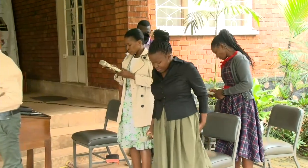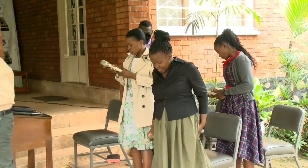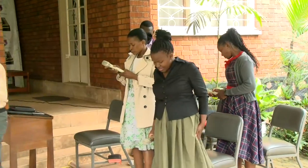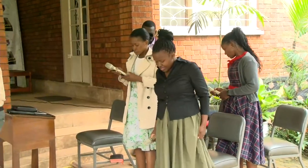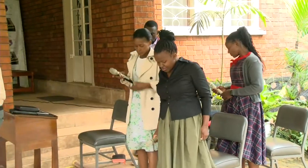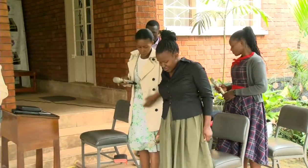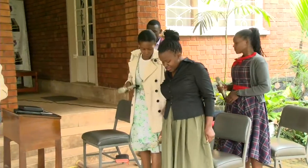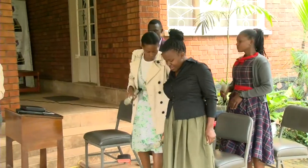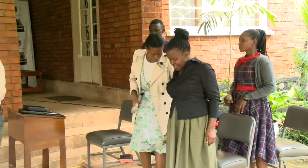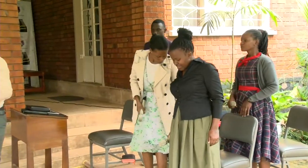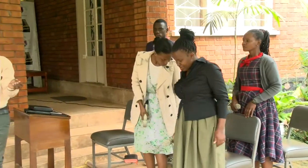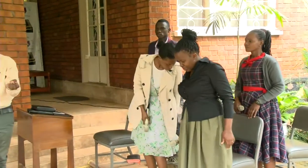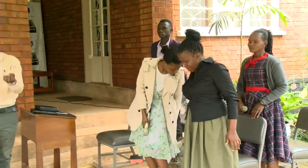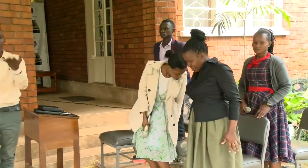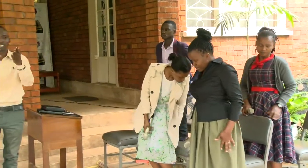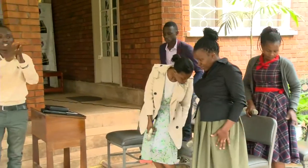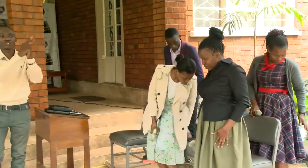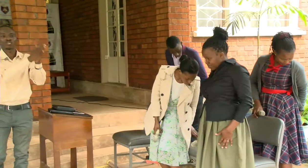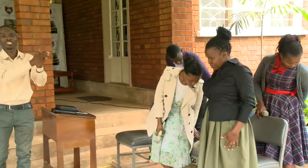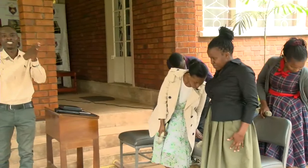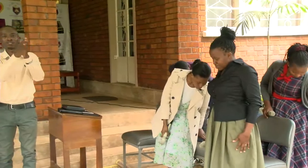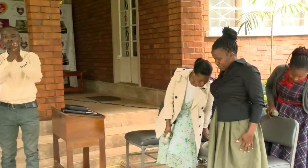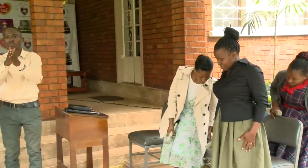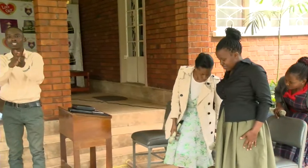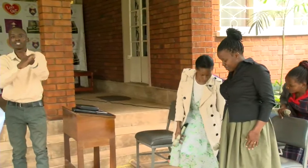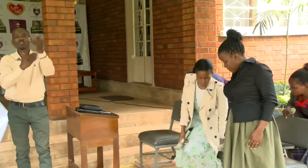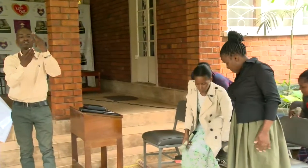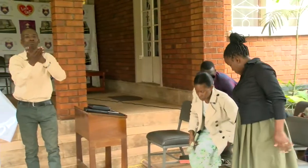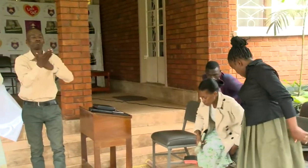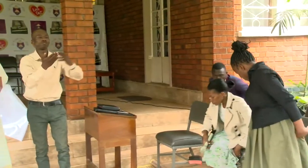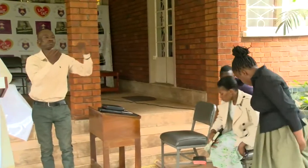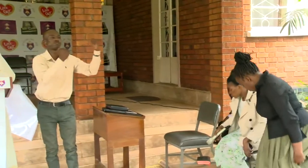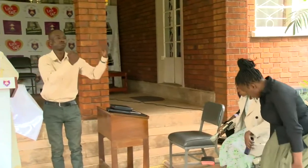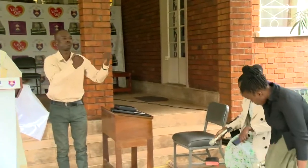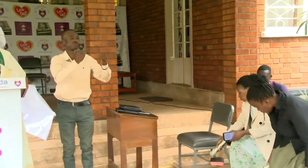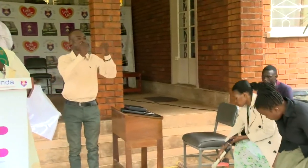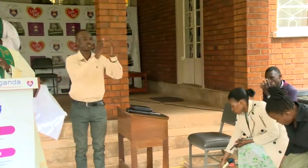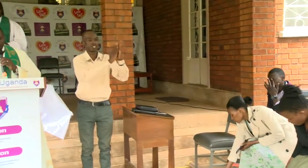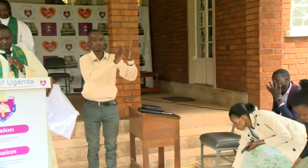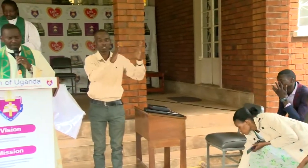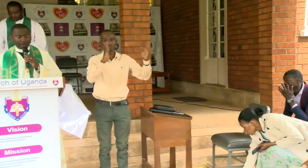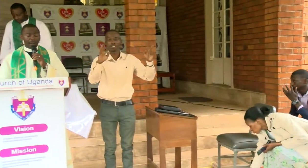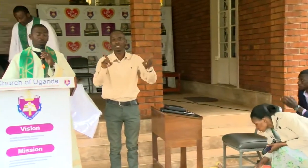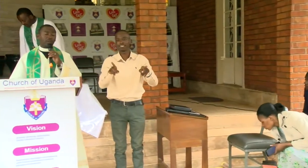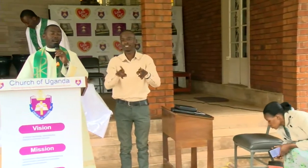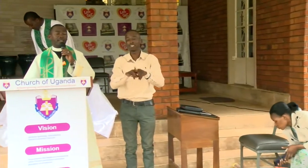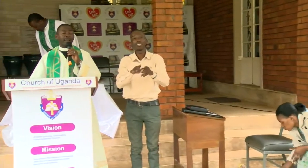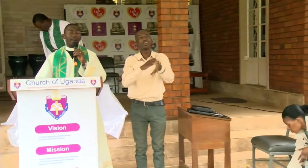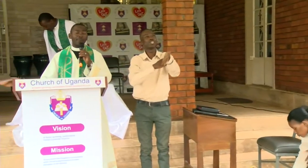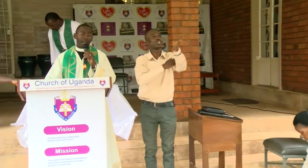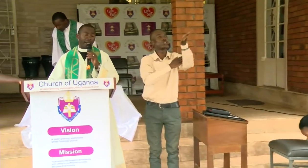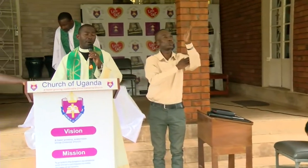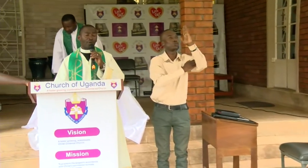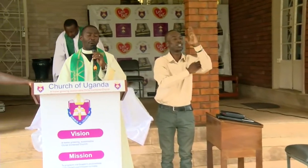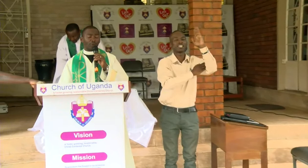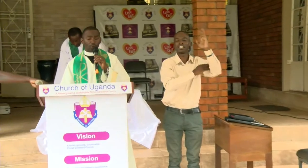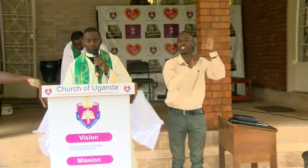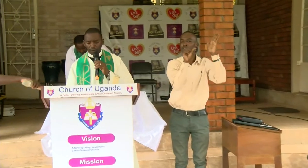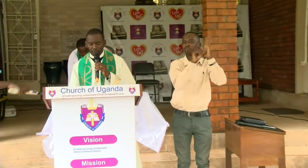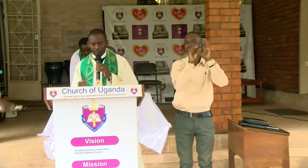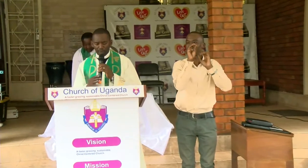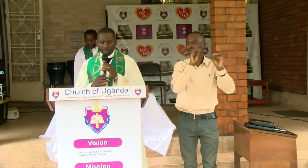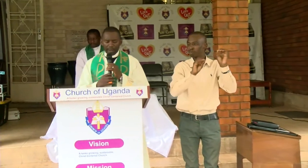nina okuba ne Katonda omutukuvu eyali era ali era bw'agenda okubeera. Katonda atalina bbala